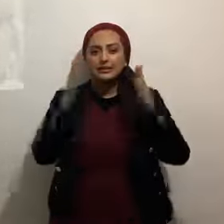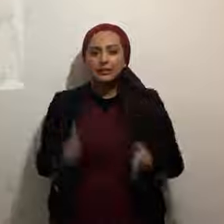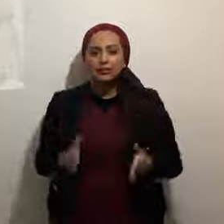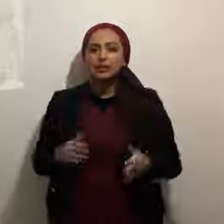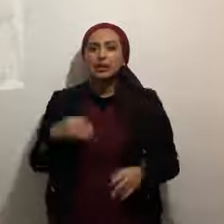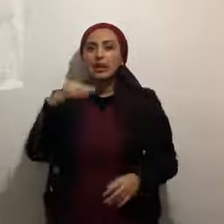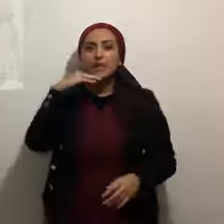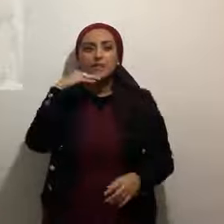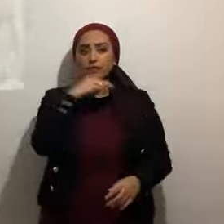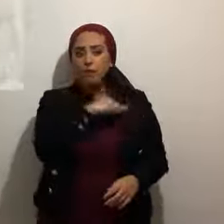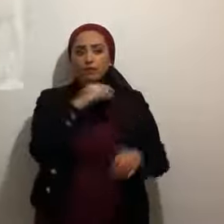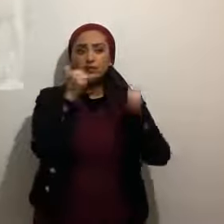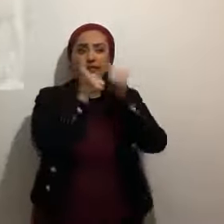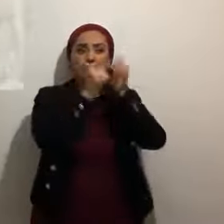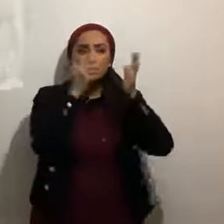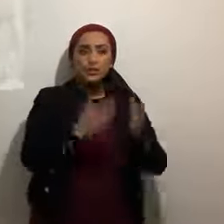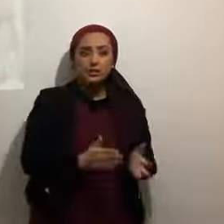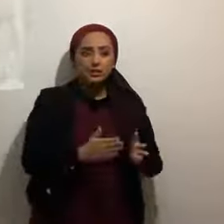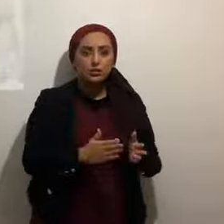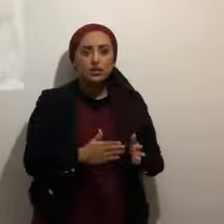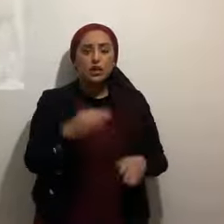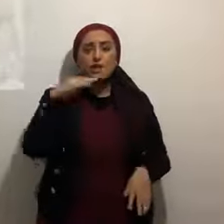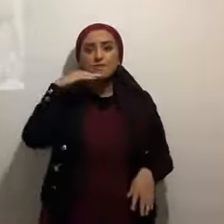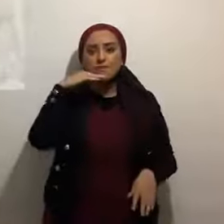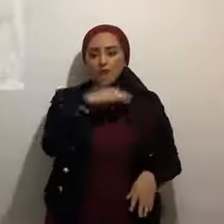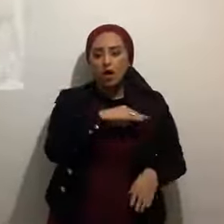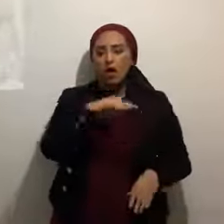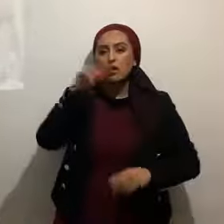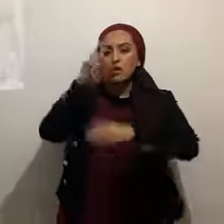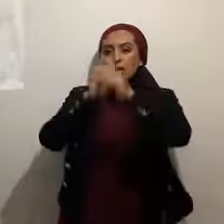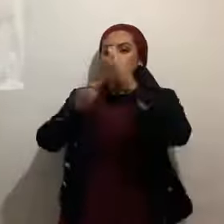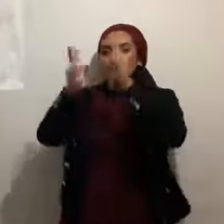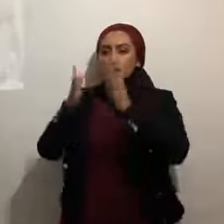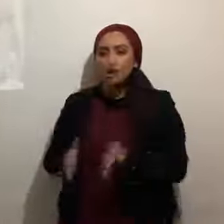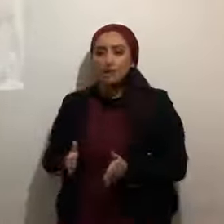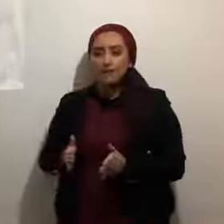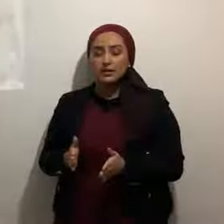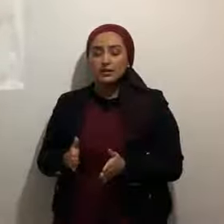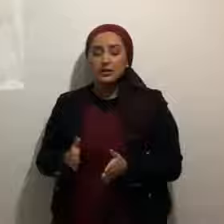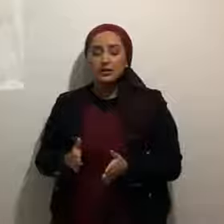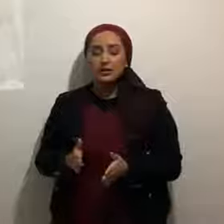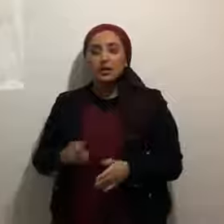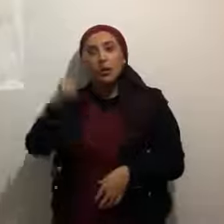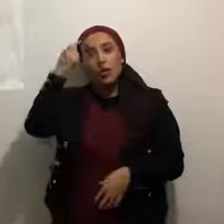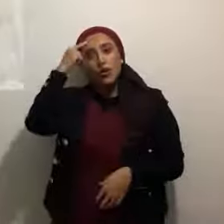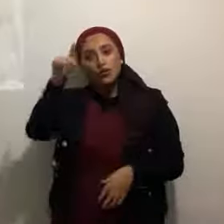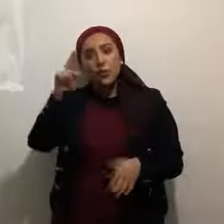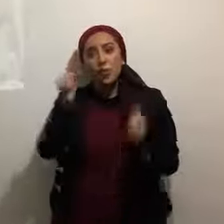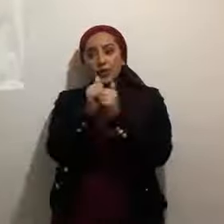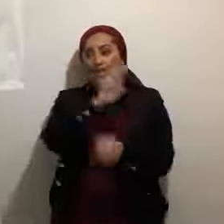falsos apóstoles, falsos profetas, para que con sus falsos